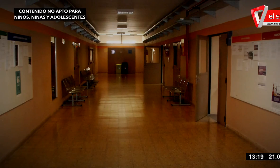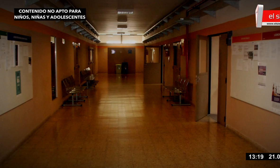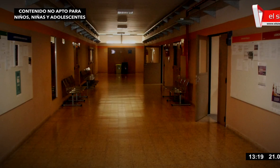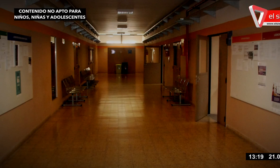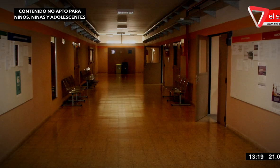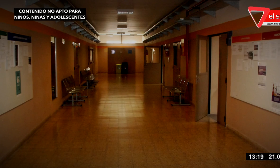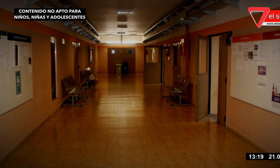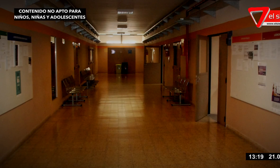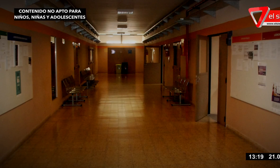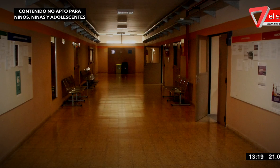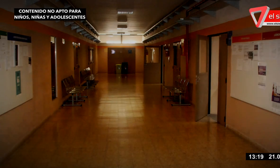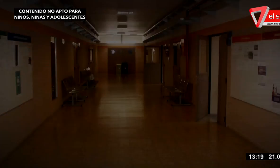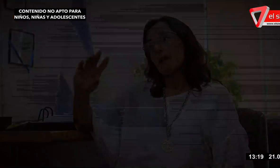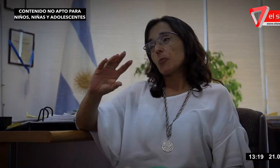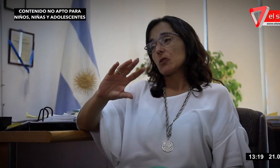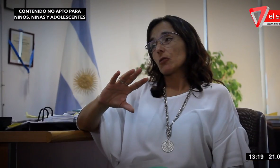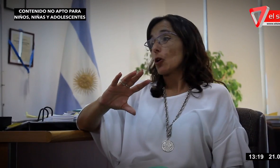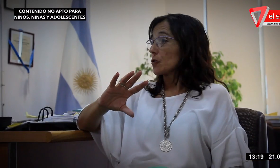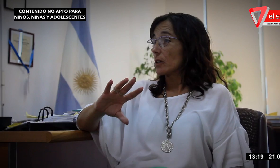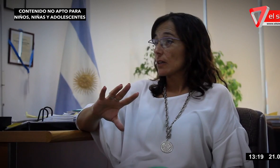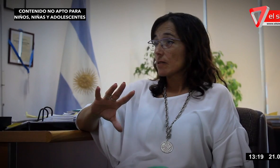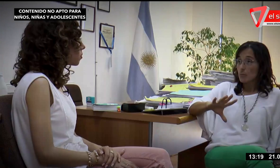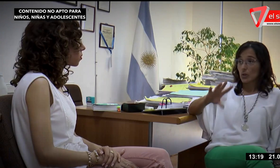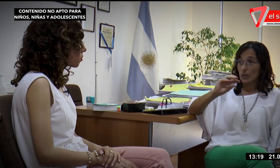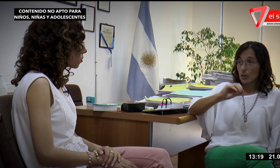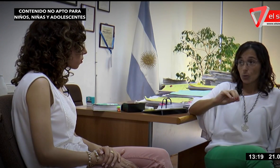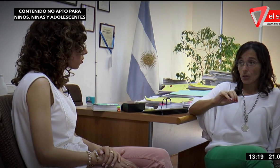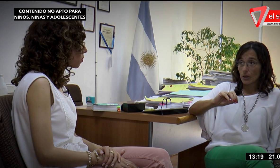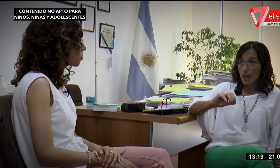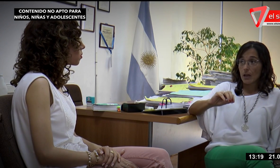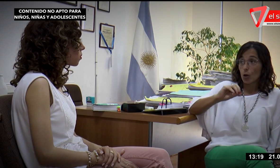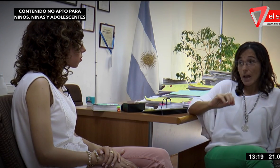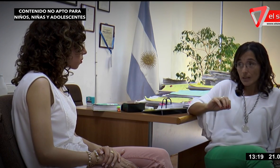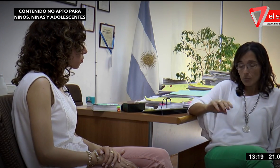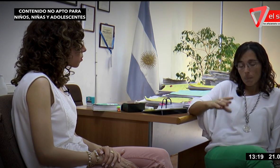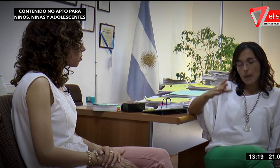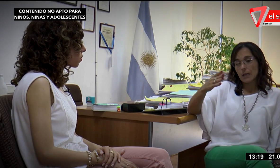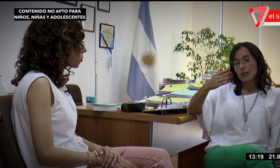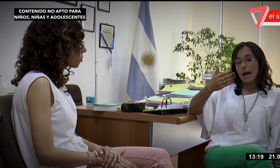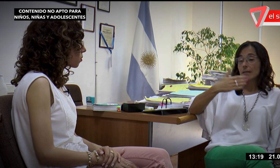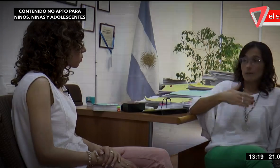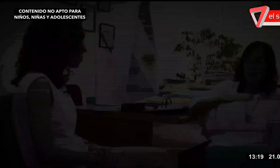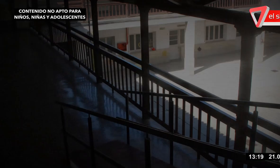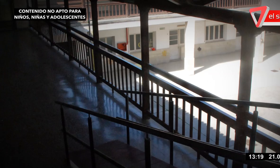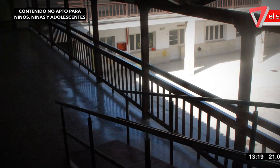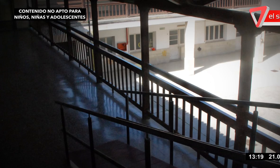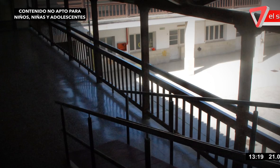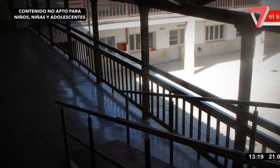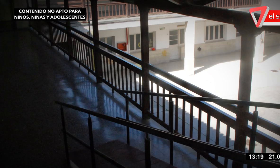las 8 de la mañana y las 5 de la tarde a disposición de los docentes, porque tenían doble jornada escolar, y antes de las 8 y después de las 5 de la